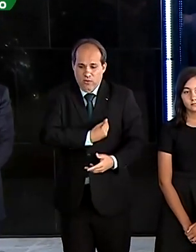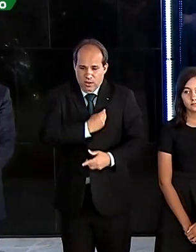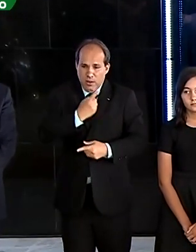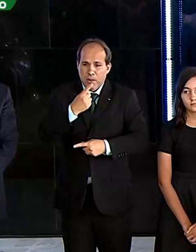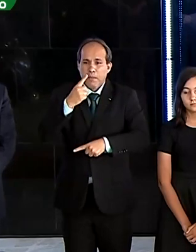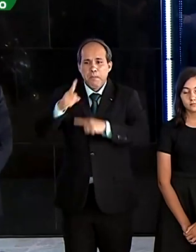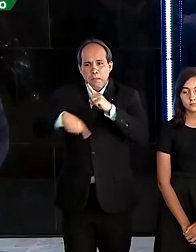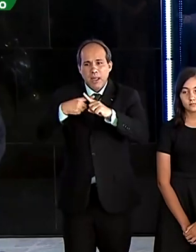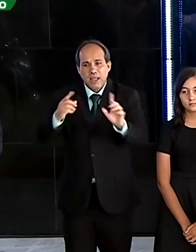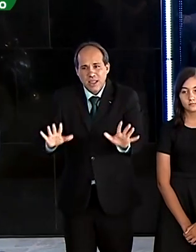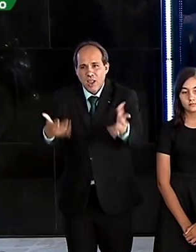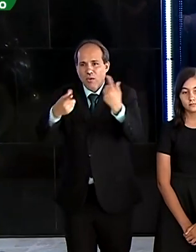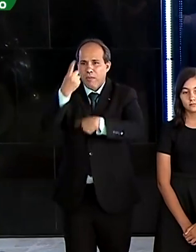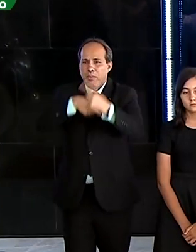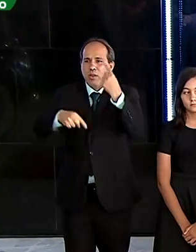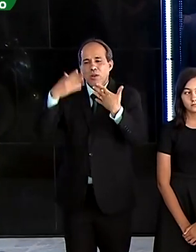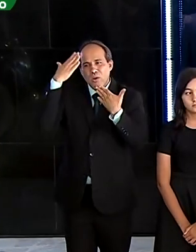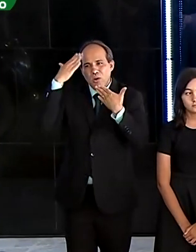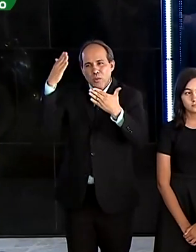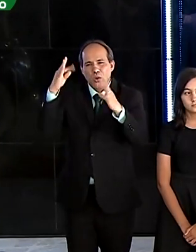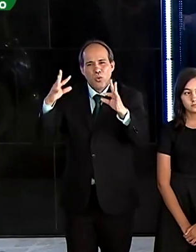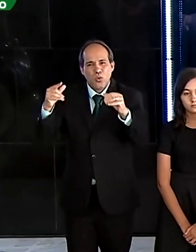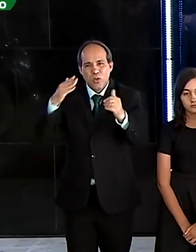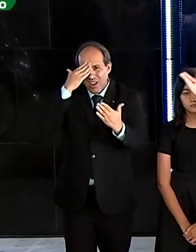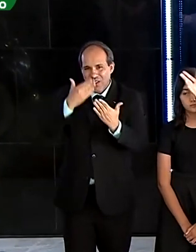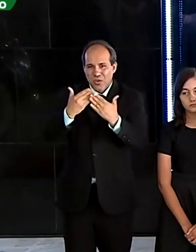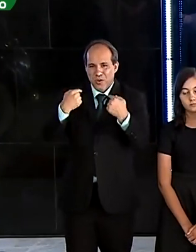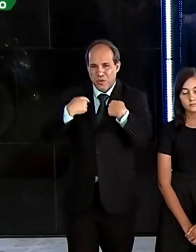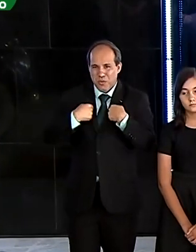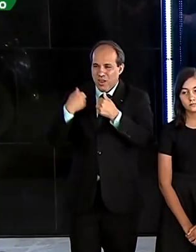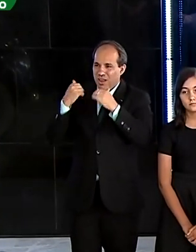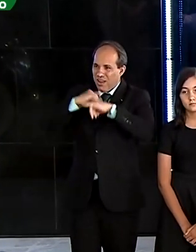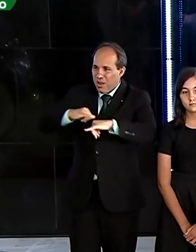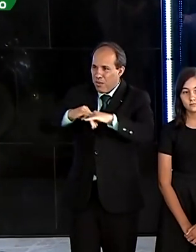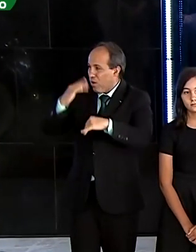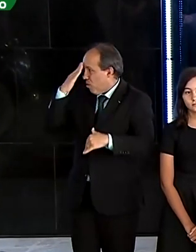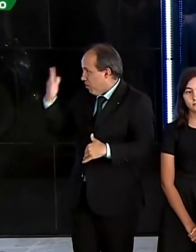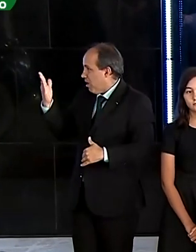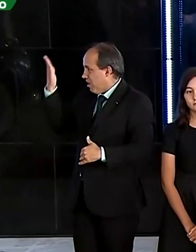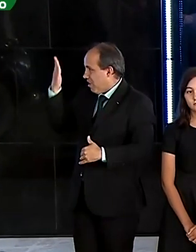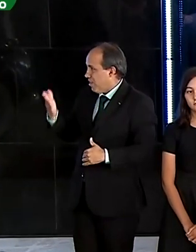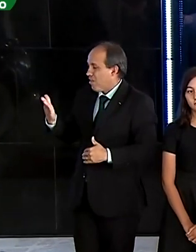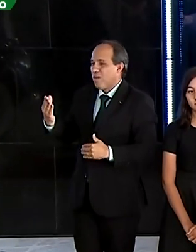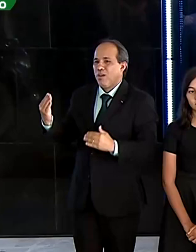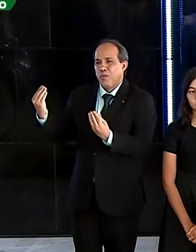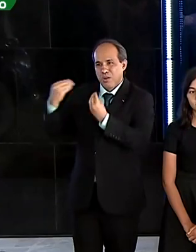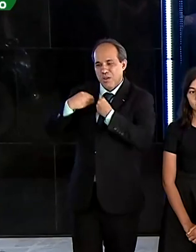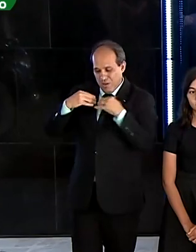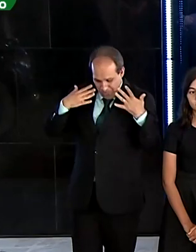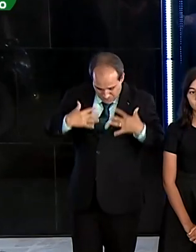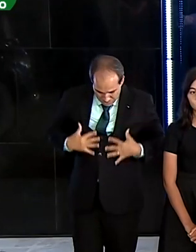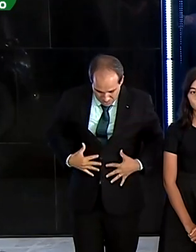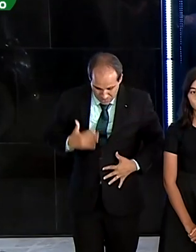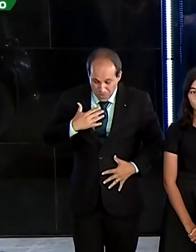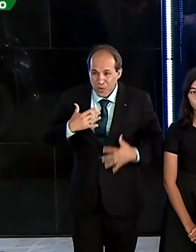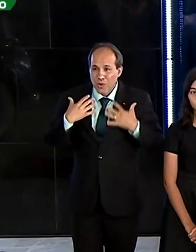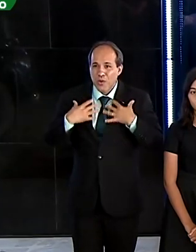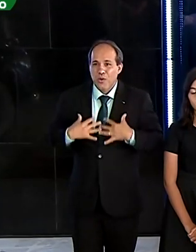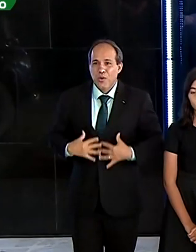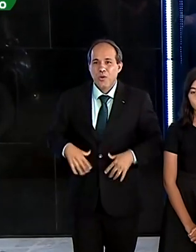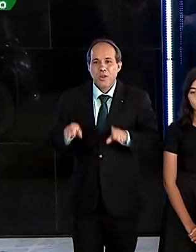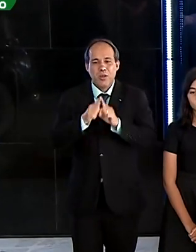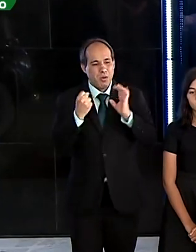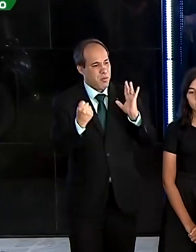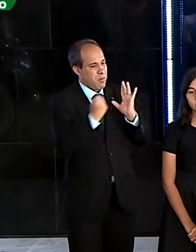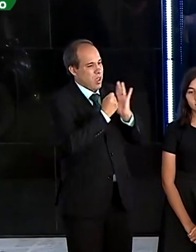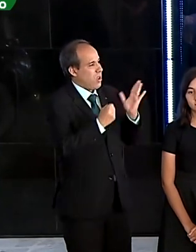prosperidade. Então, obrigado a quem acreditou na minha campanha, obrigado a Santini por essa oportunidade. E a nossa marca,